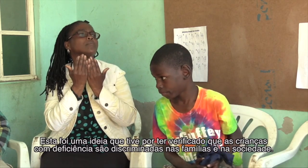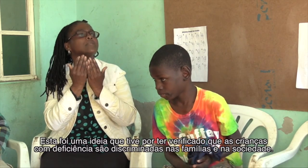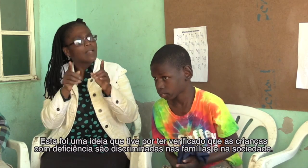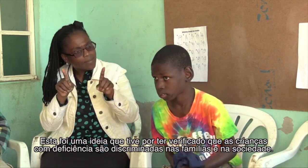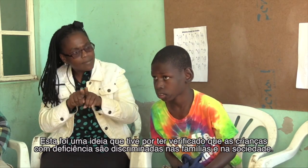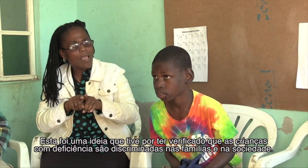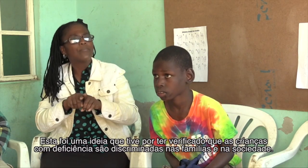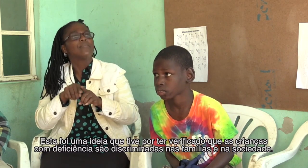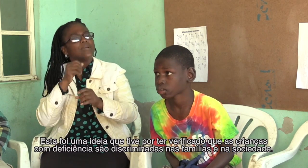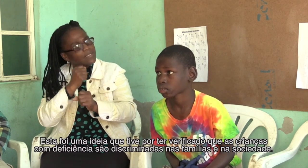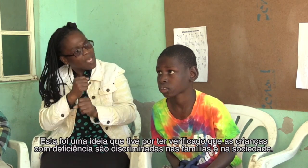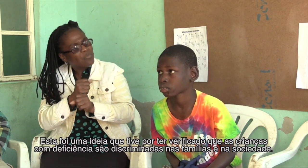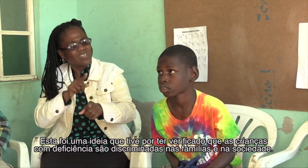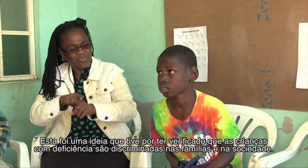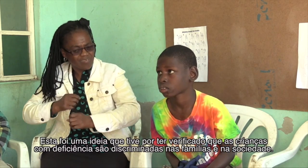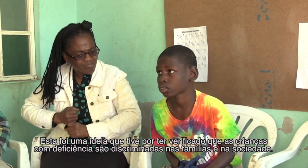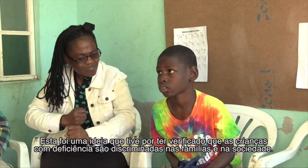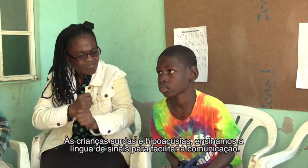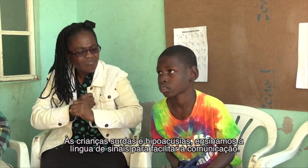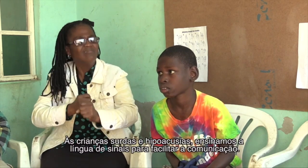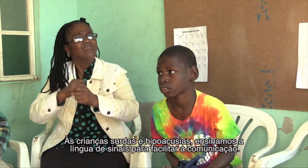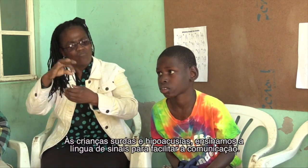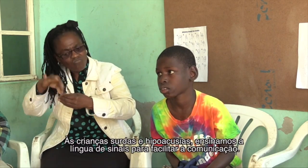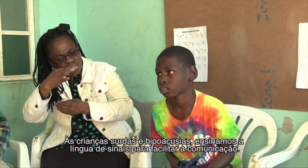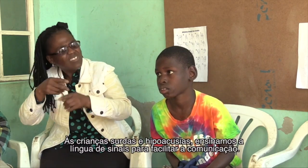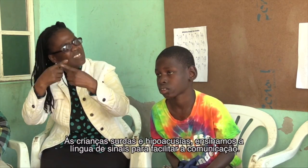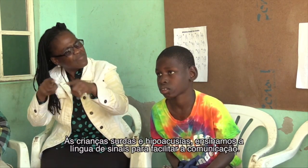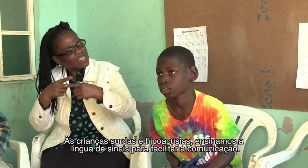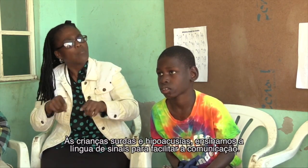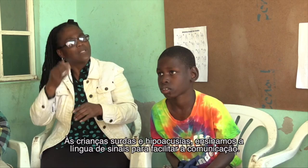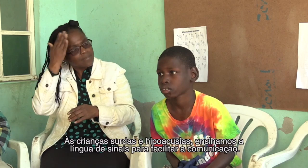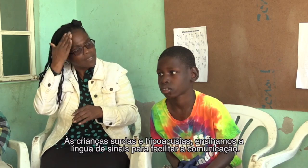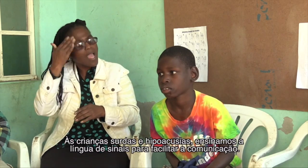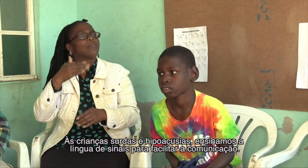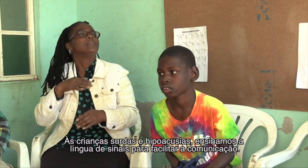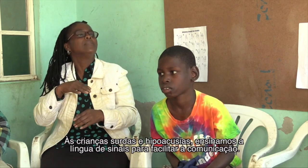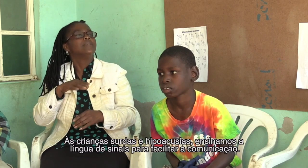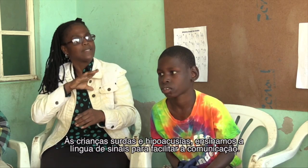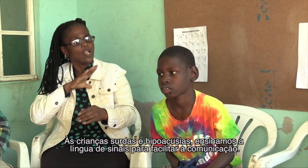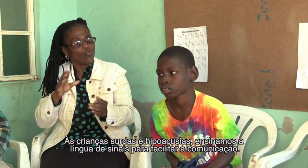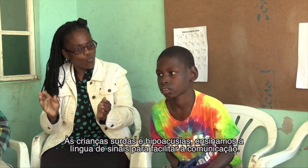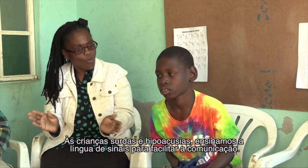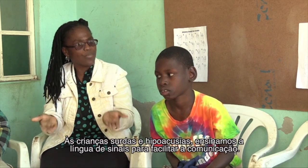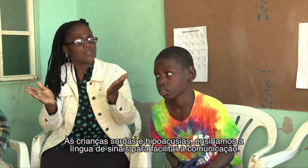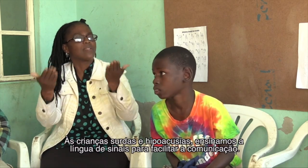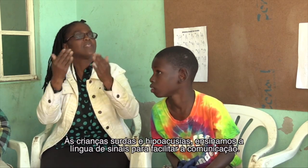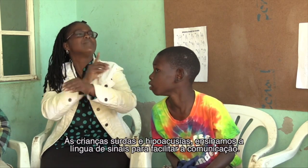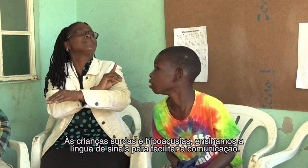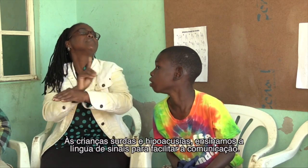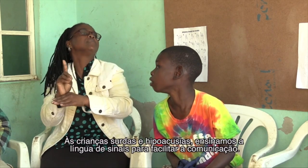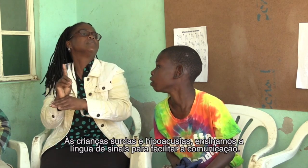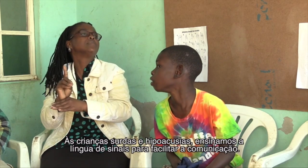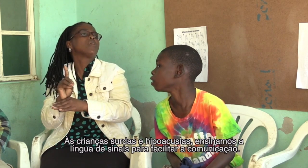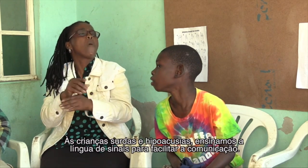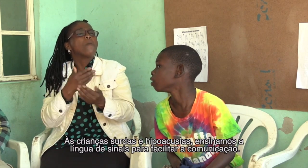nas famílias e na sociedade. As crianças surdas e hipocúsicas,